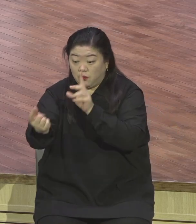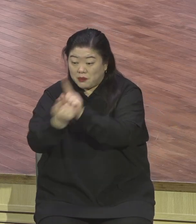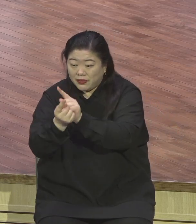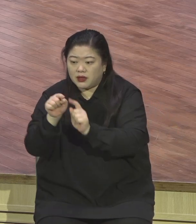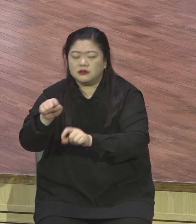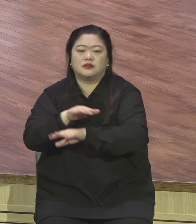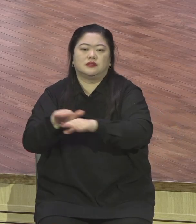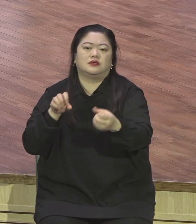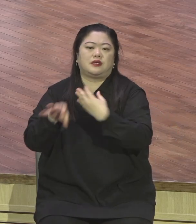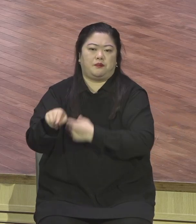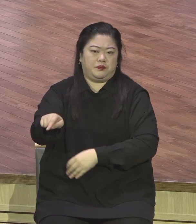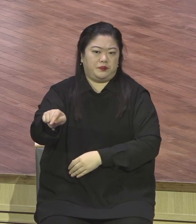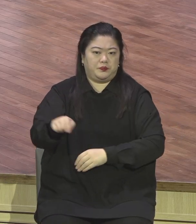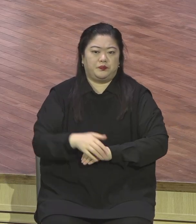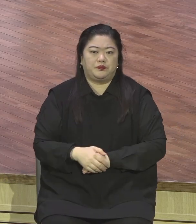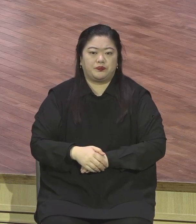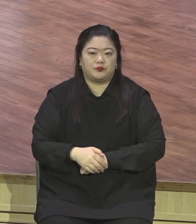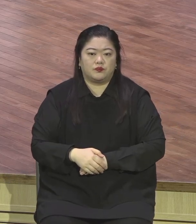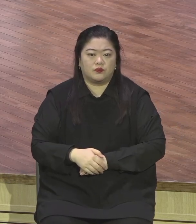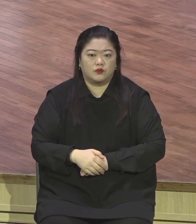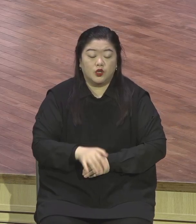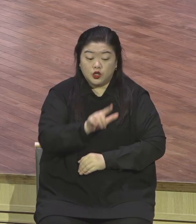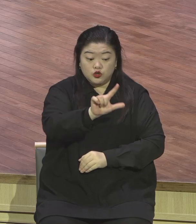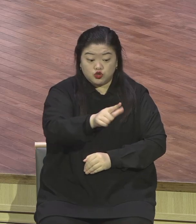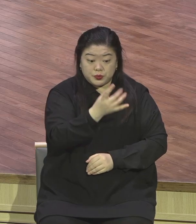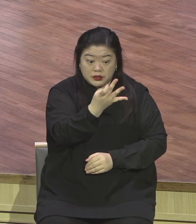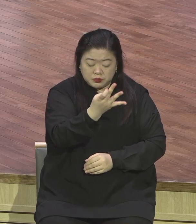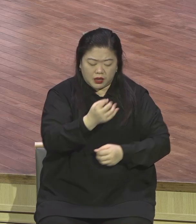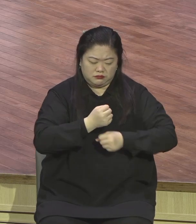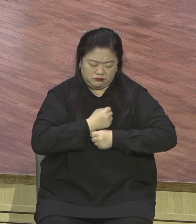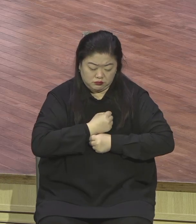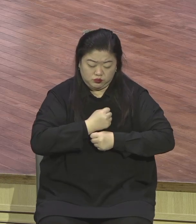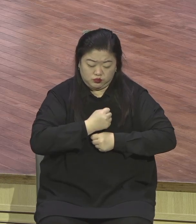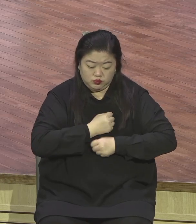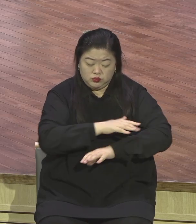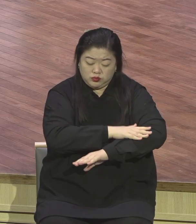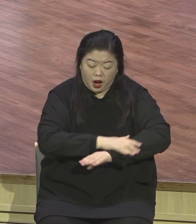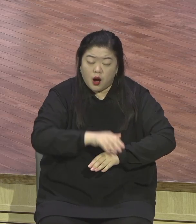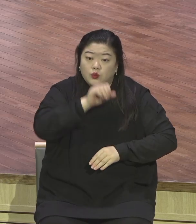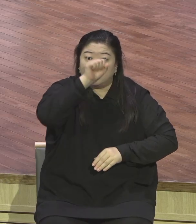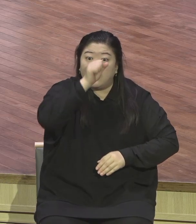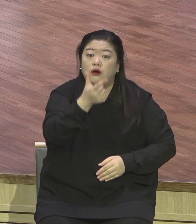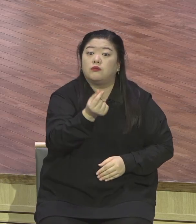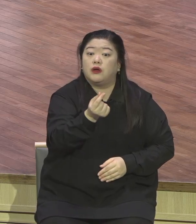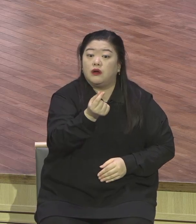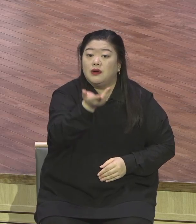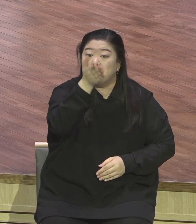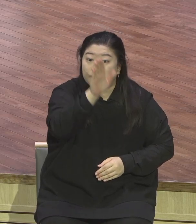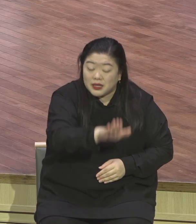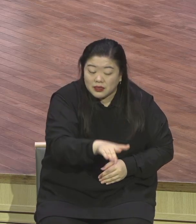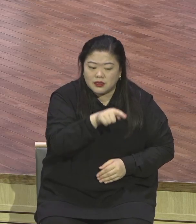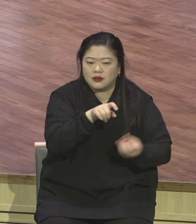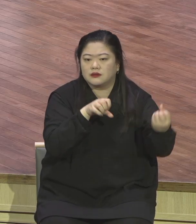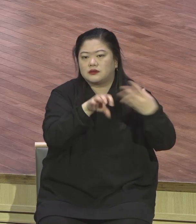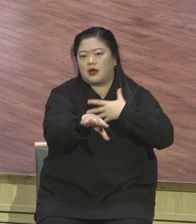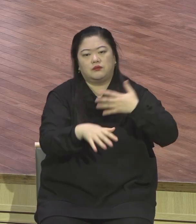지킬 수도 없고 지킨다고 해도 또 범죄하기 때문에 그래서 답이 뭐냐. 그리스도께로